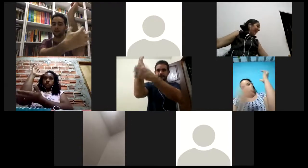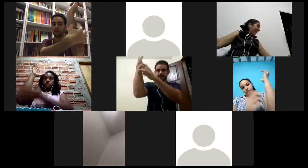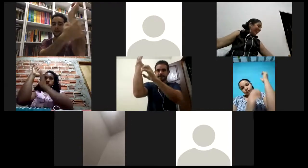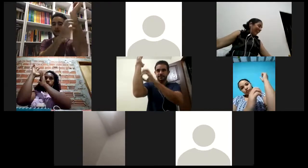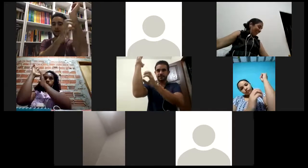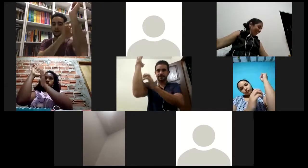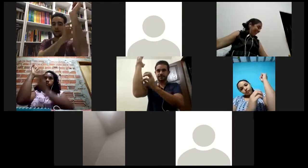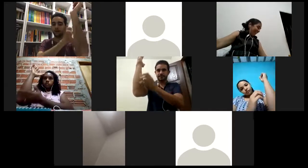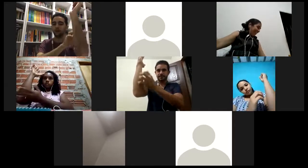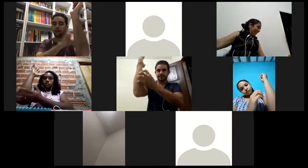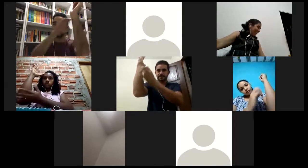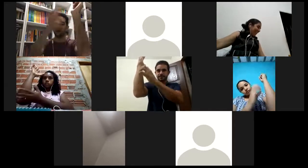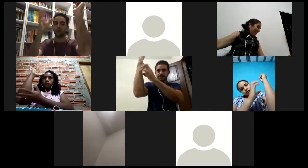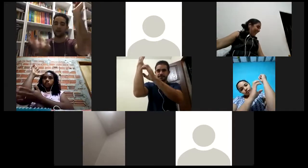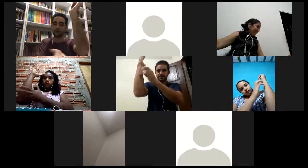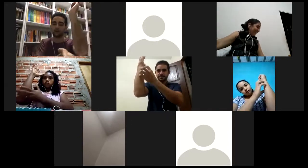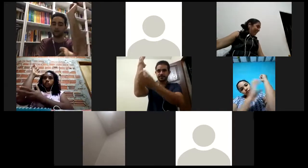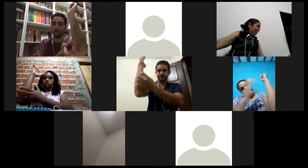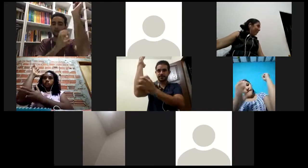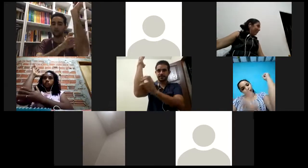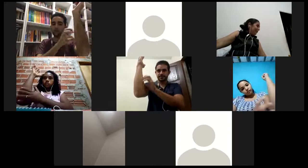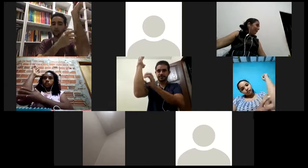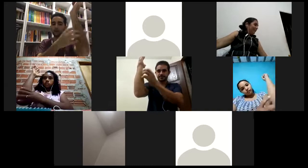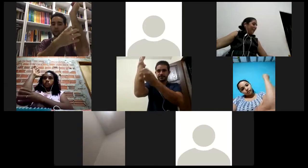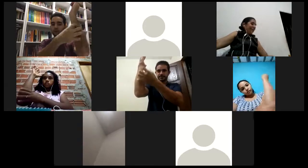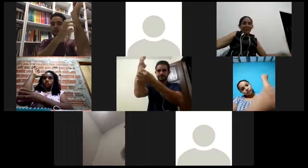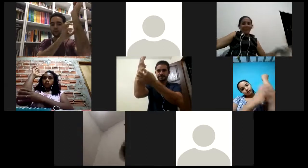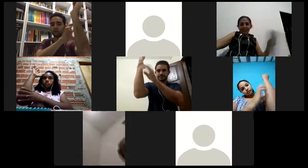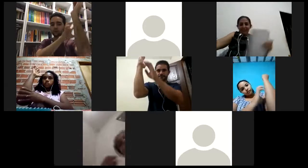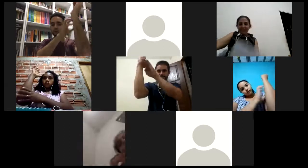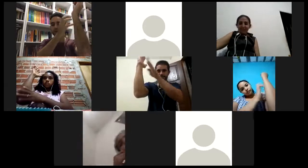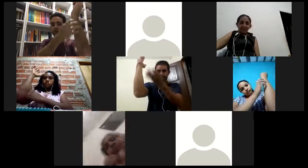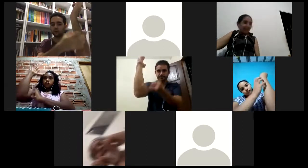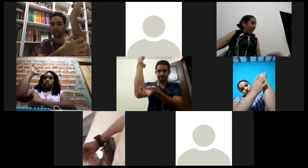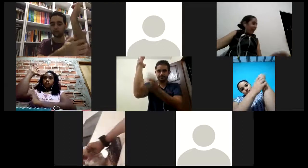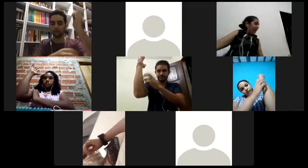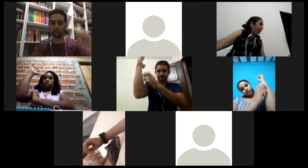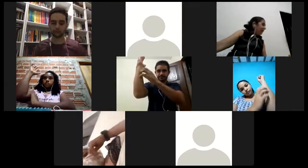faz assim. Porque ela é grande com pontinhos.